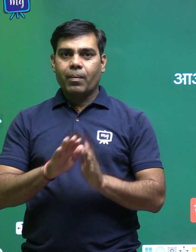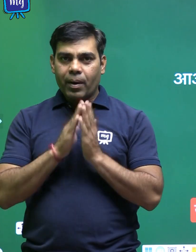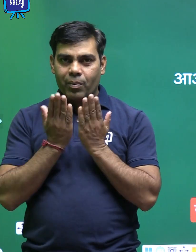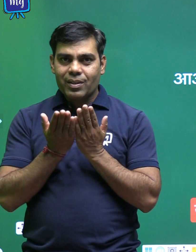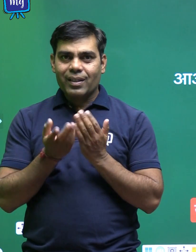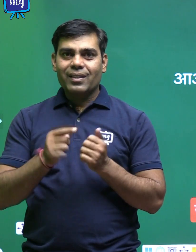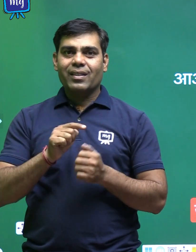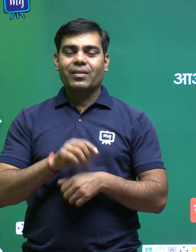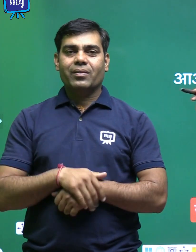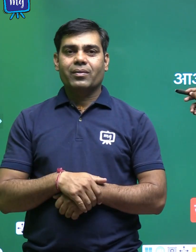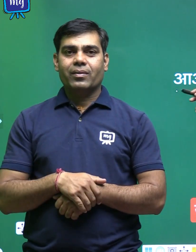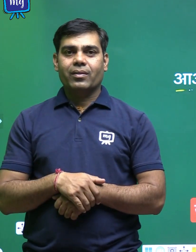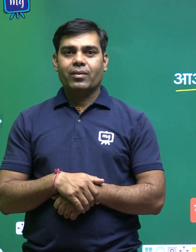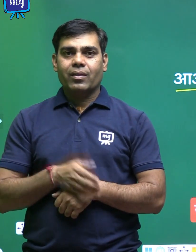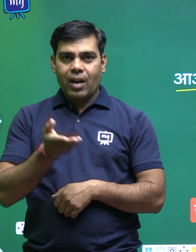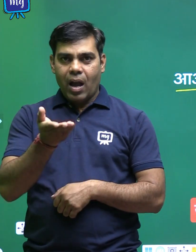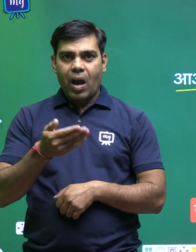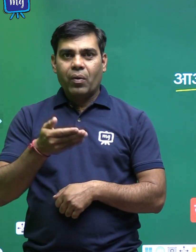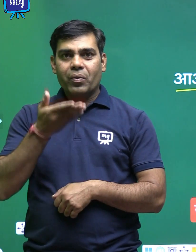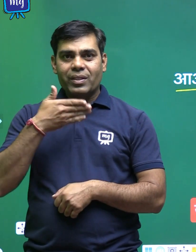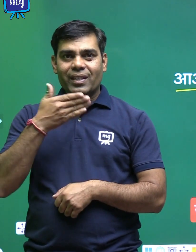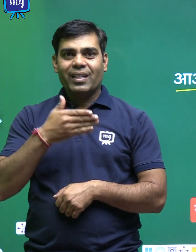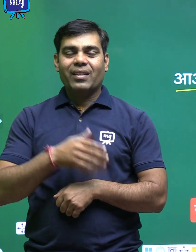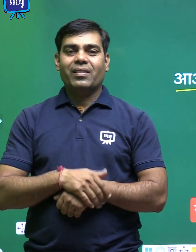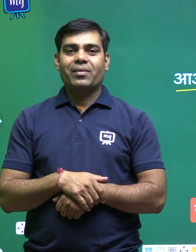पाठ्यपुस्तक से आओ सीखें